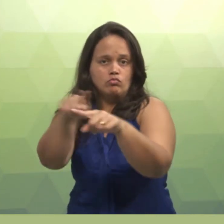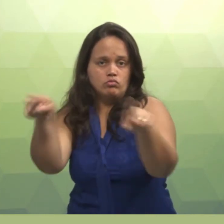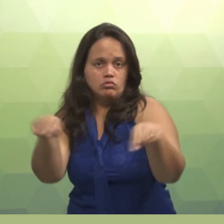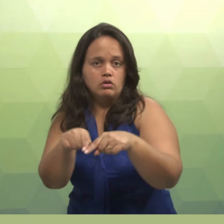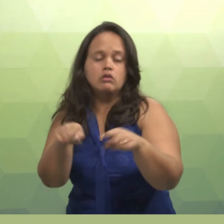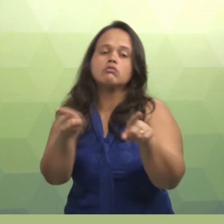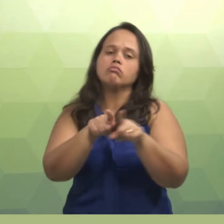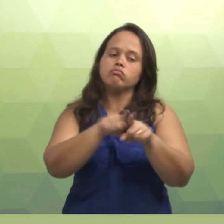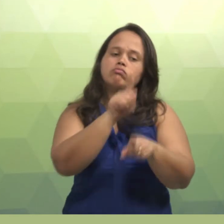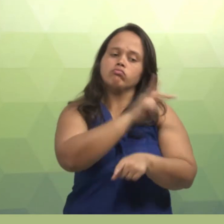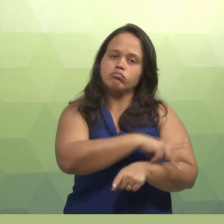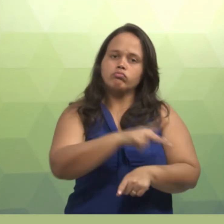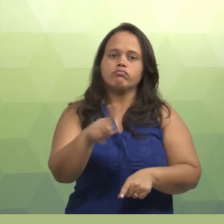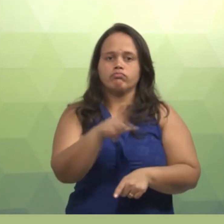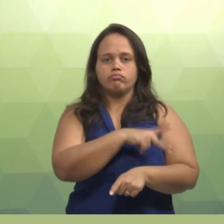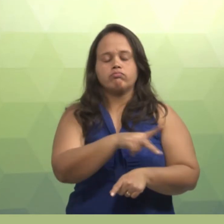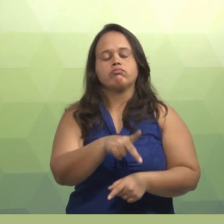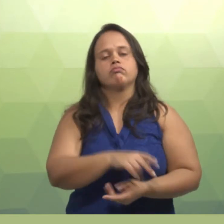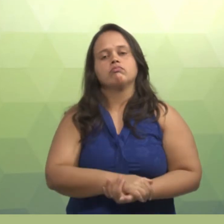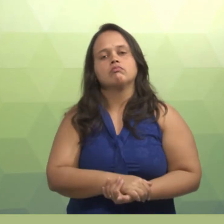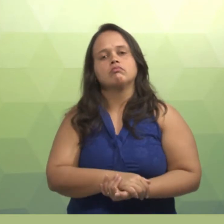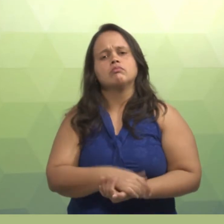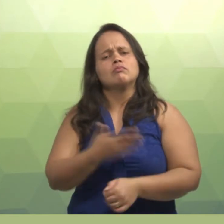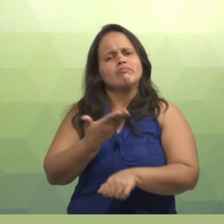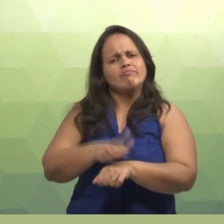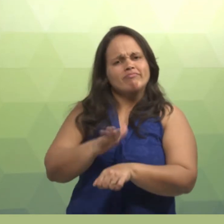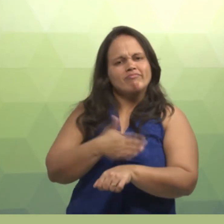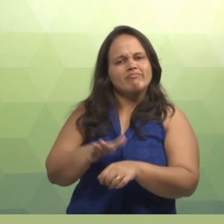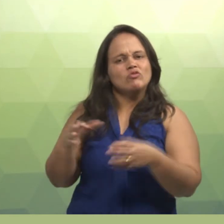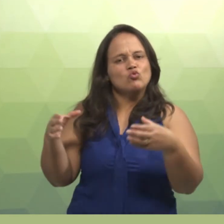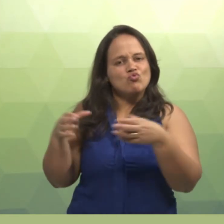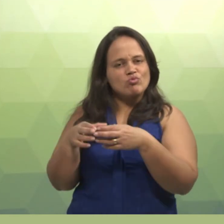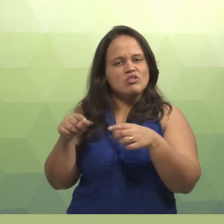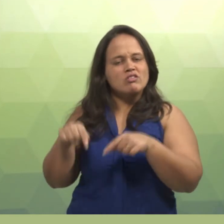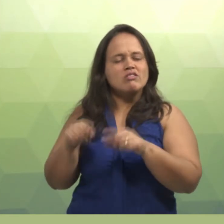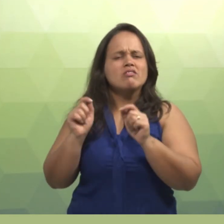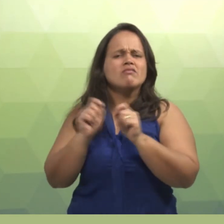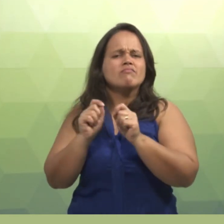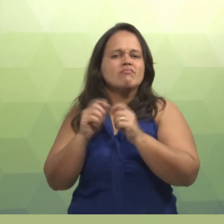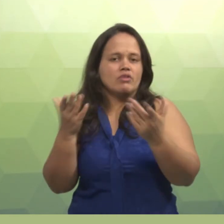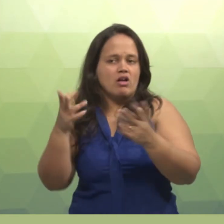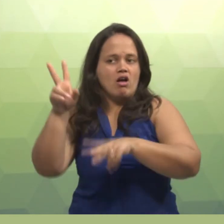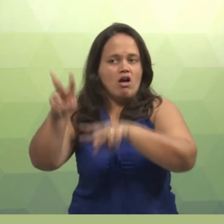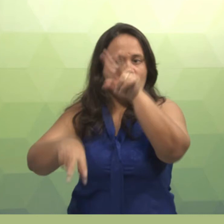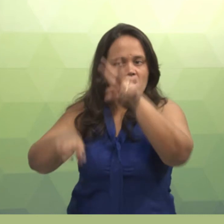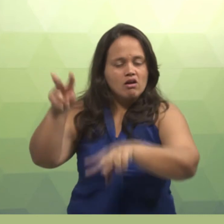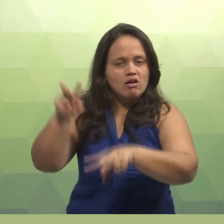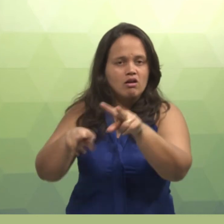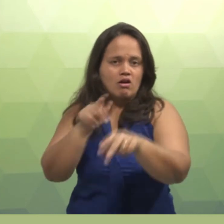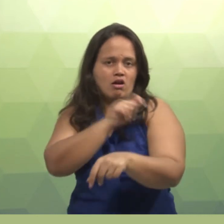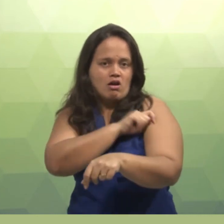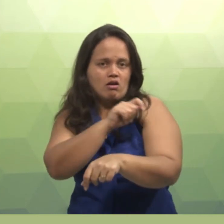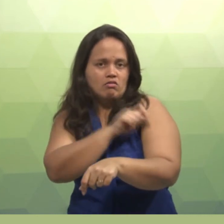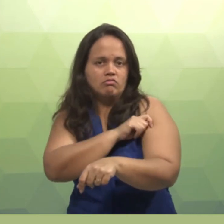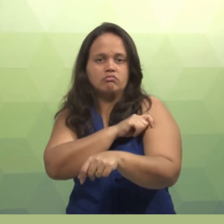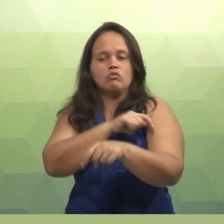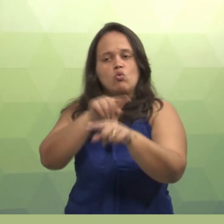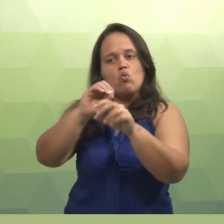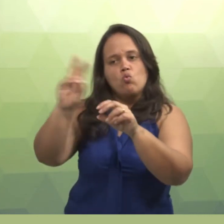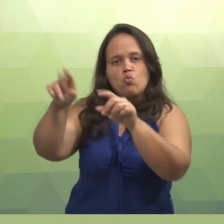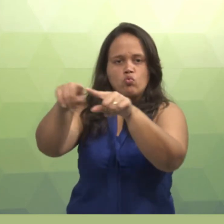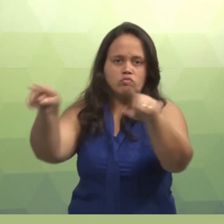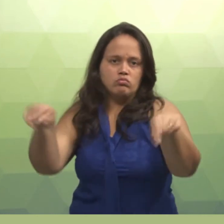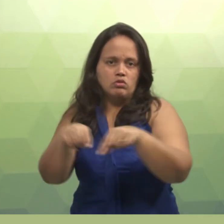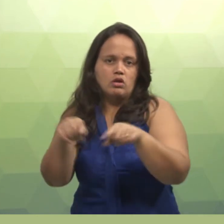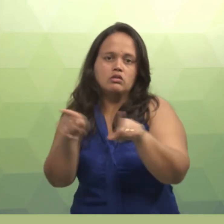alunos e turmas, quanto aos docentes. Na prática, o conselho de classe acaba por avaliar alguns alunos e ou